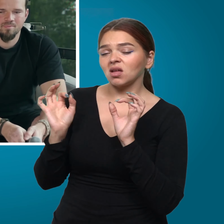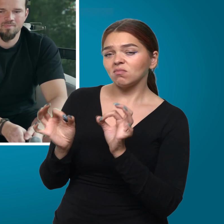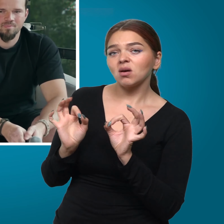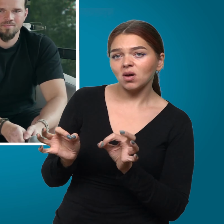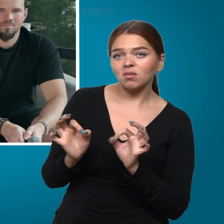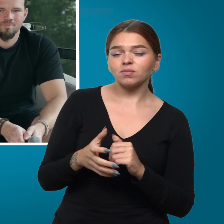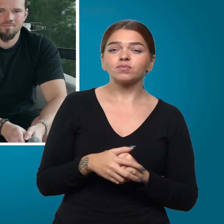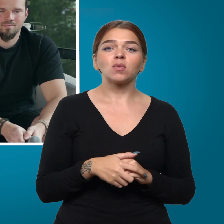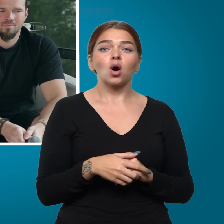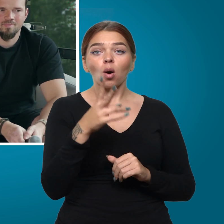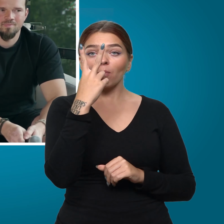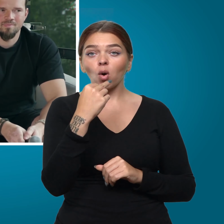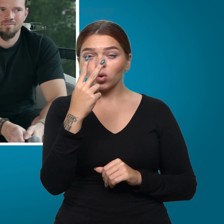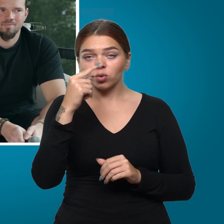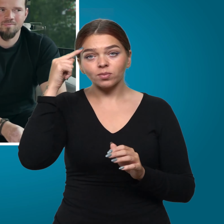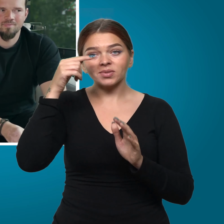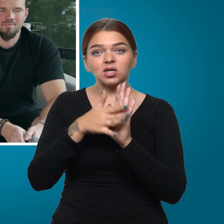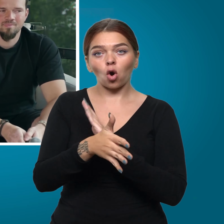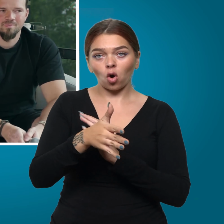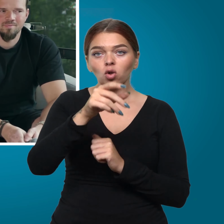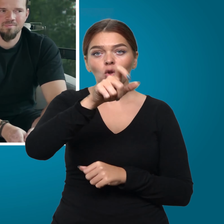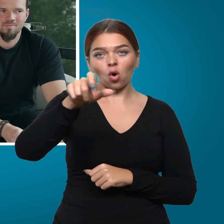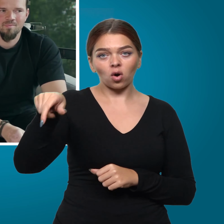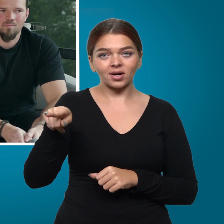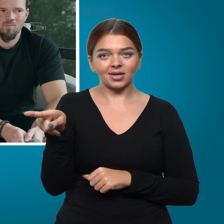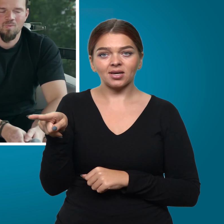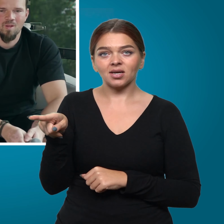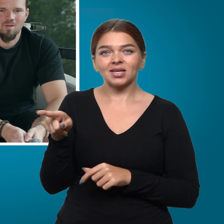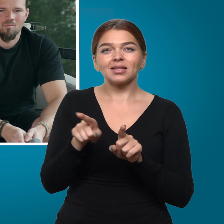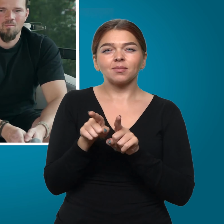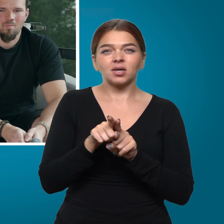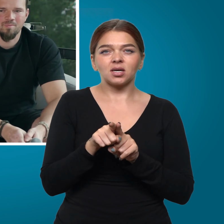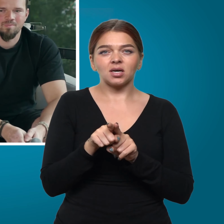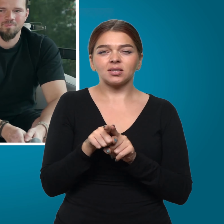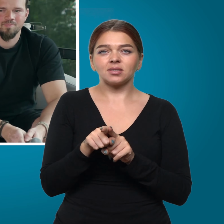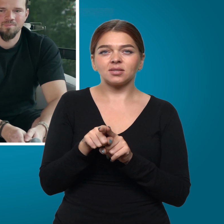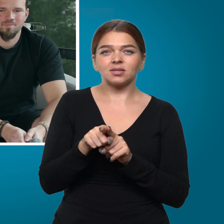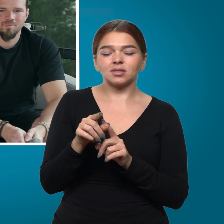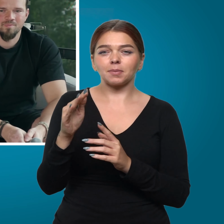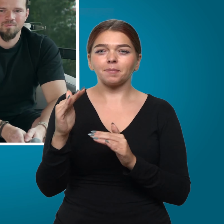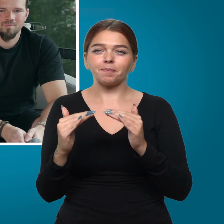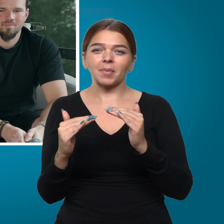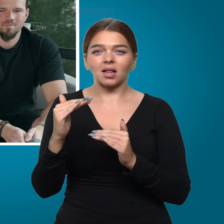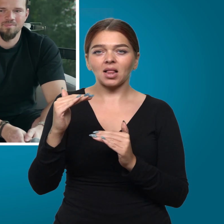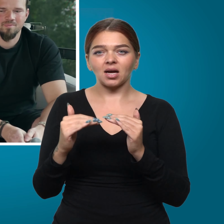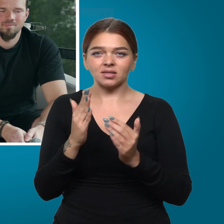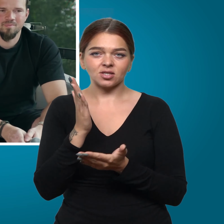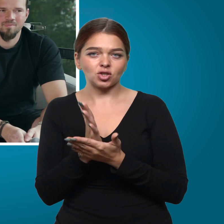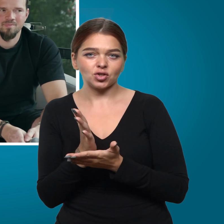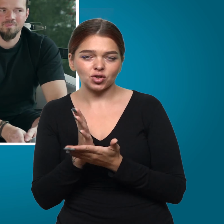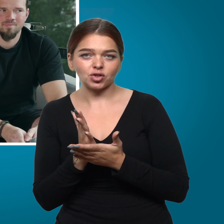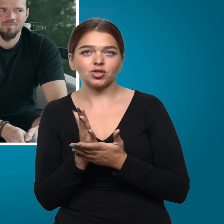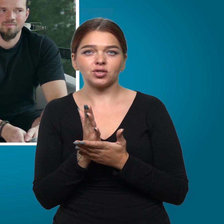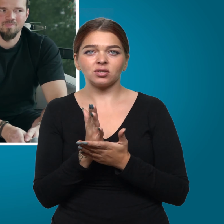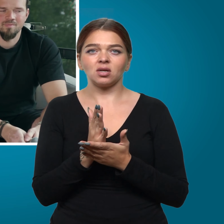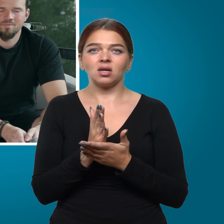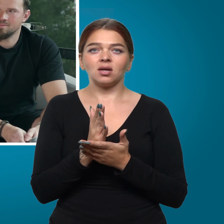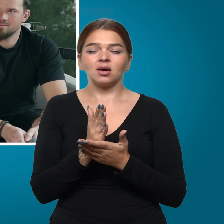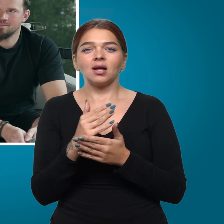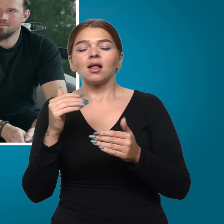psichologija, manau, yra truputėlį, na, ten labai balansuojančių dalykų yra. Tai labai lengva pakreipti vieną ir kitą